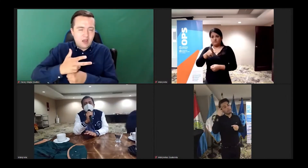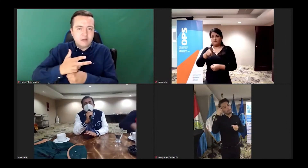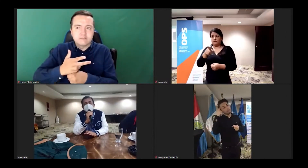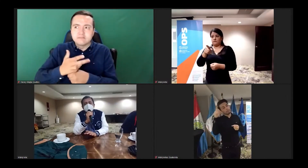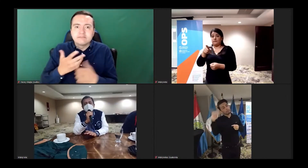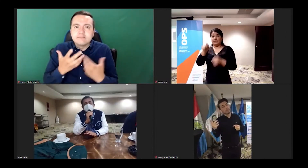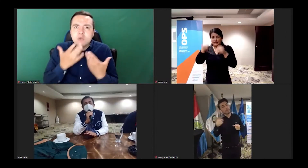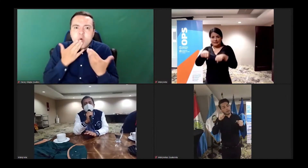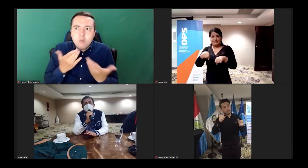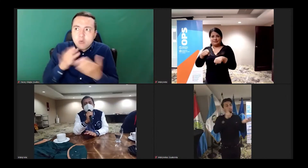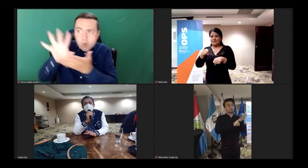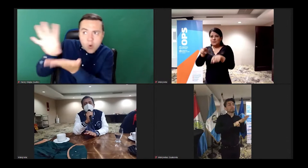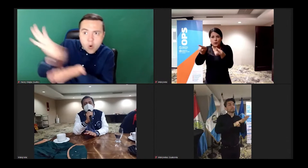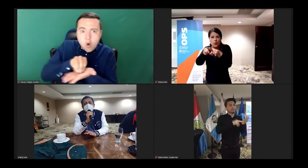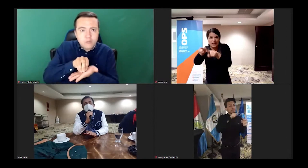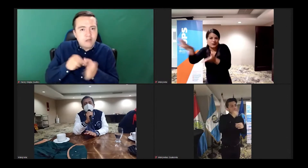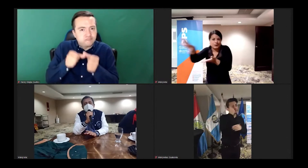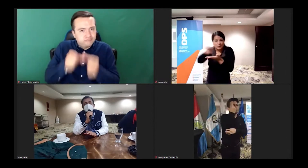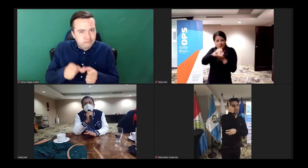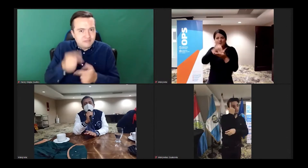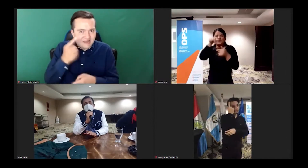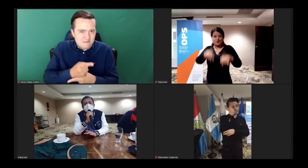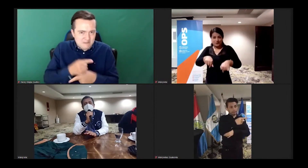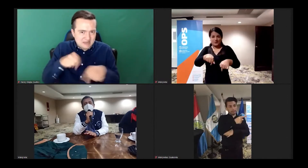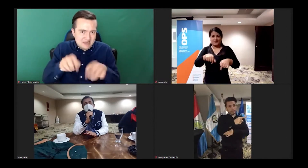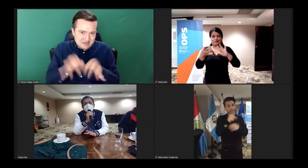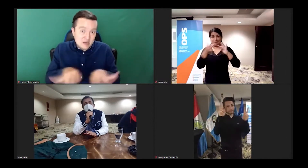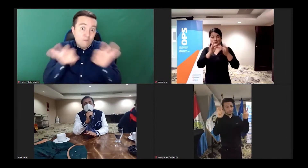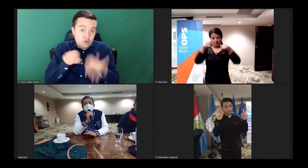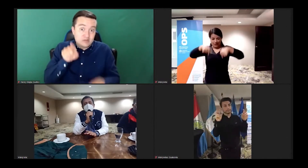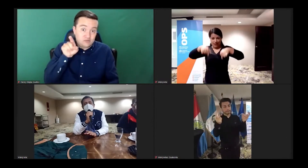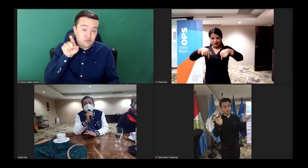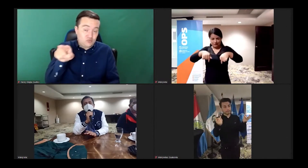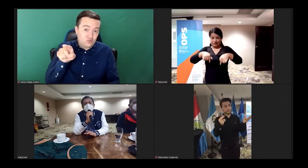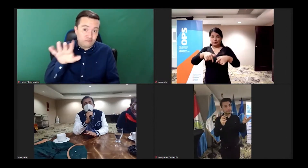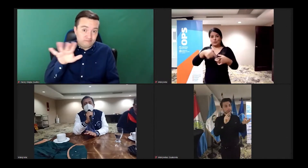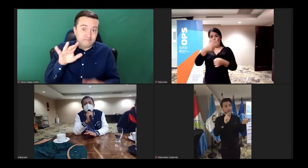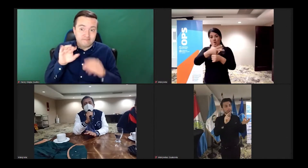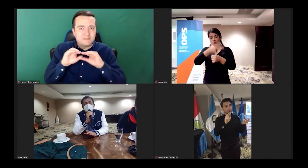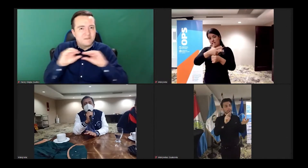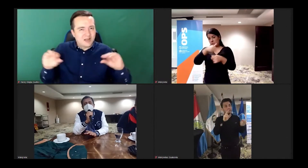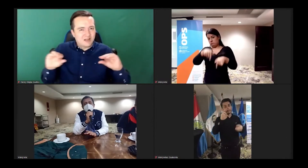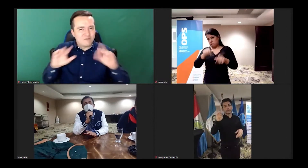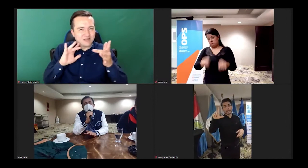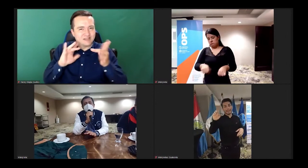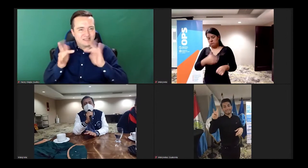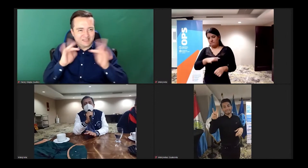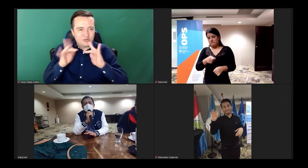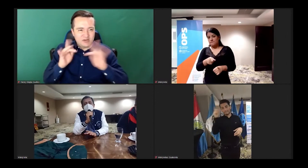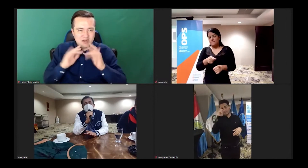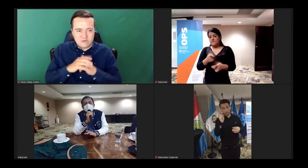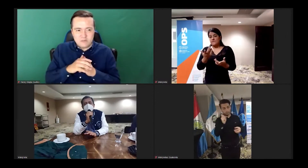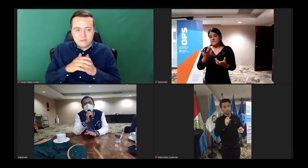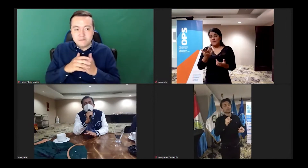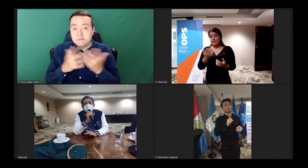de implementar esta importante herramienta de la plataforma de relevos, puesto